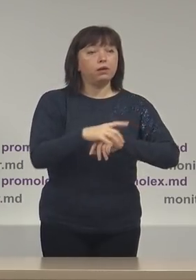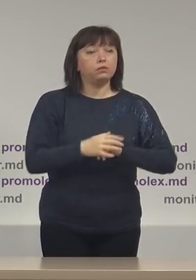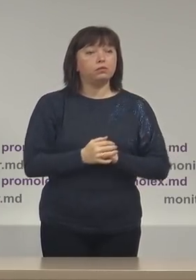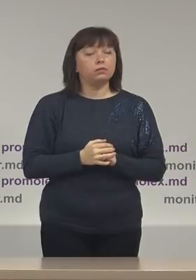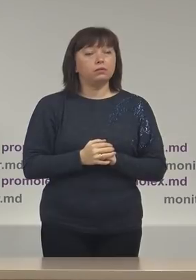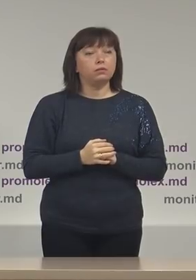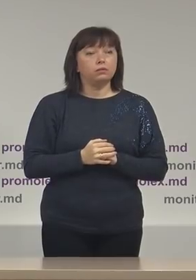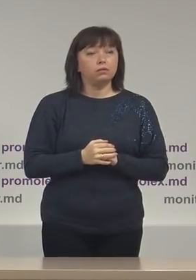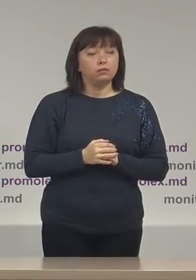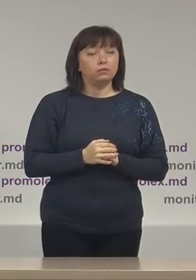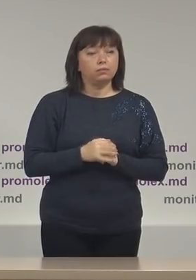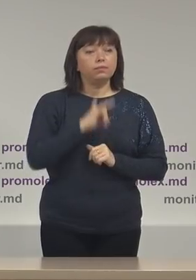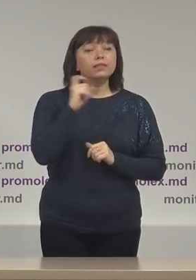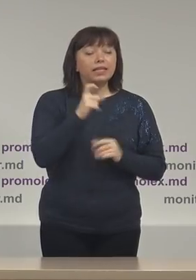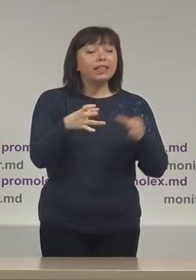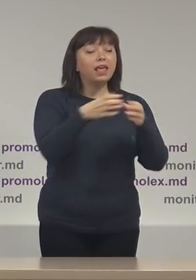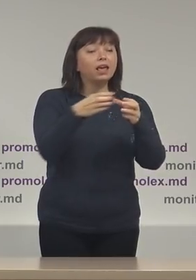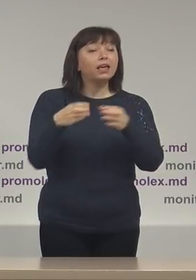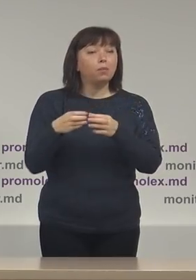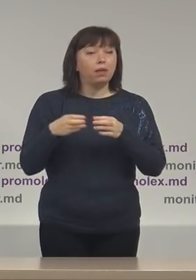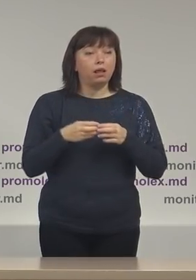noștri din echipele